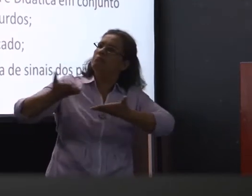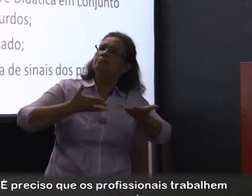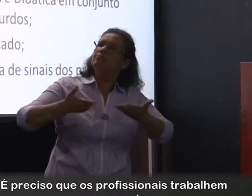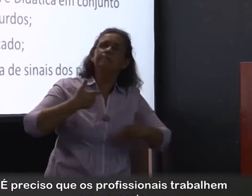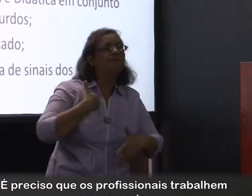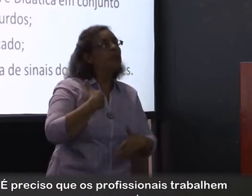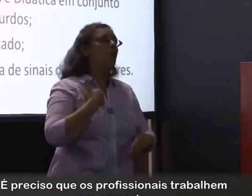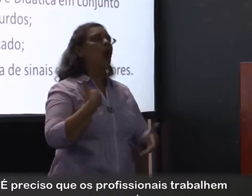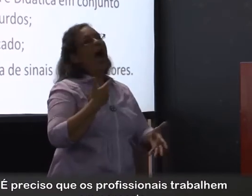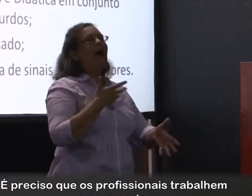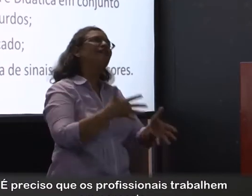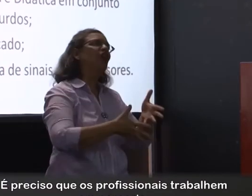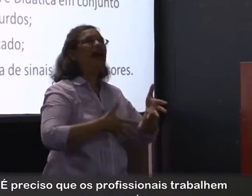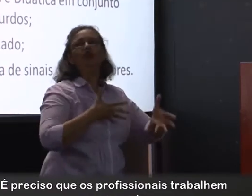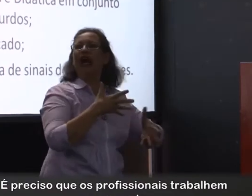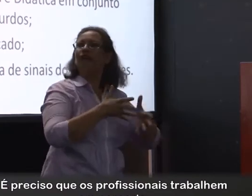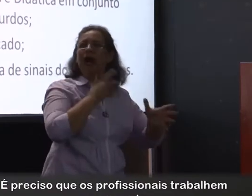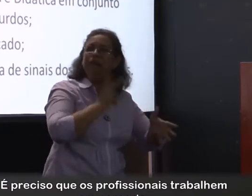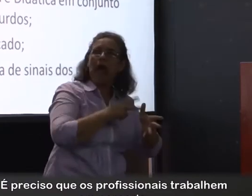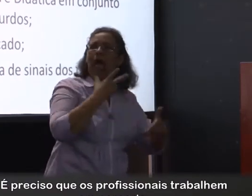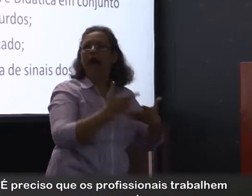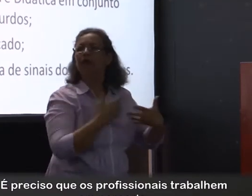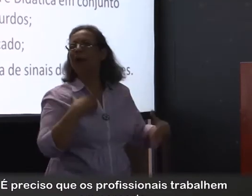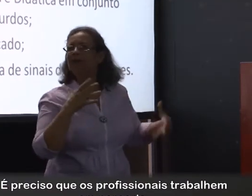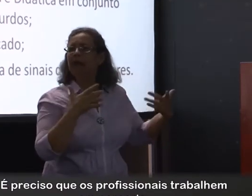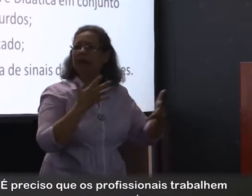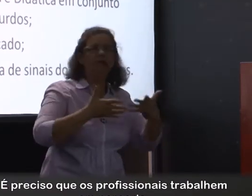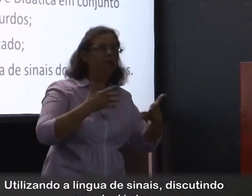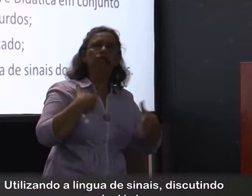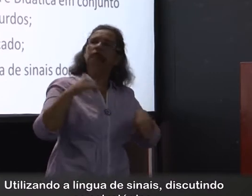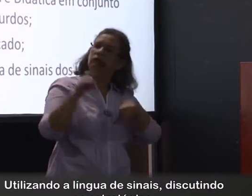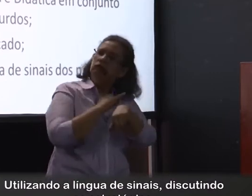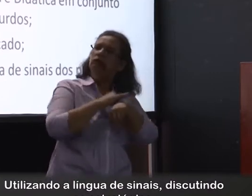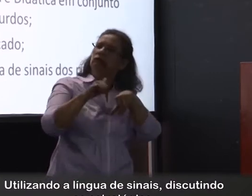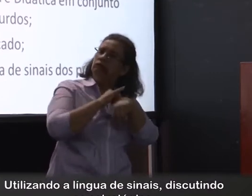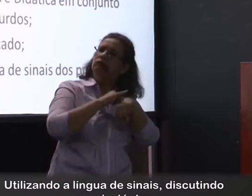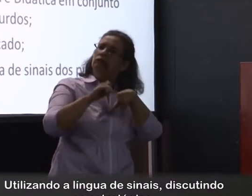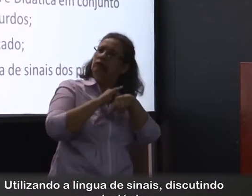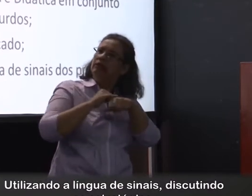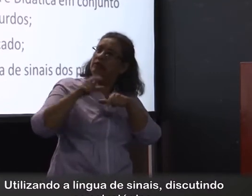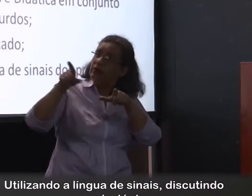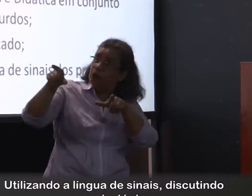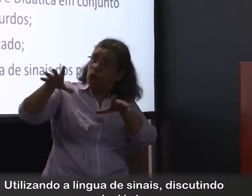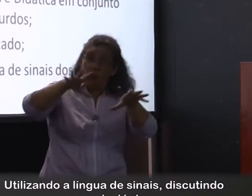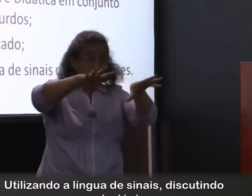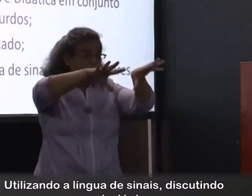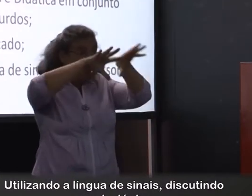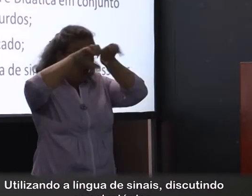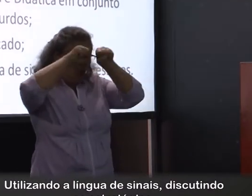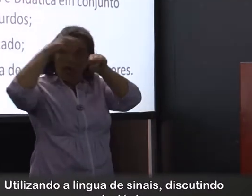É preciso que os profissionais trabalhem em parceria, utilizando a língua de sinais, discutindo